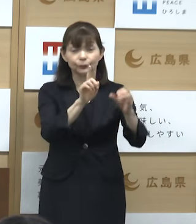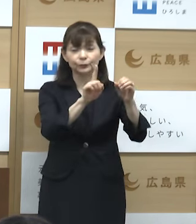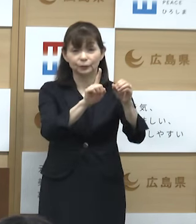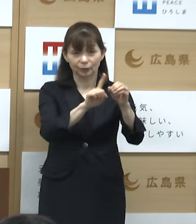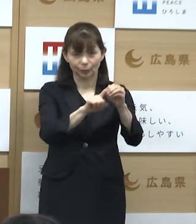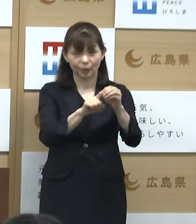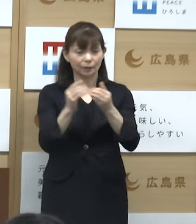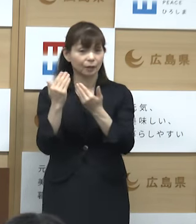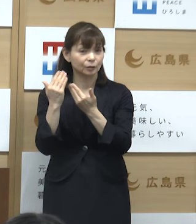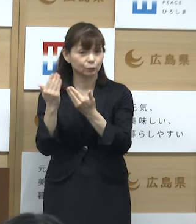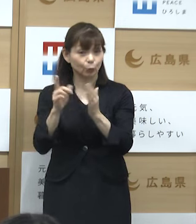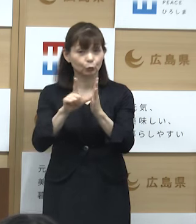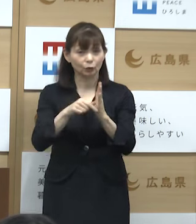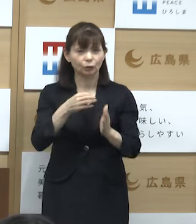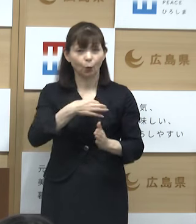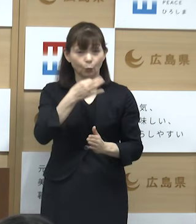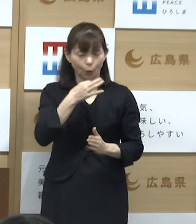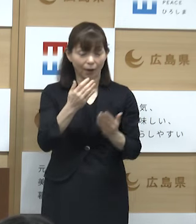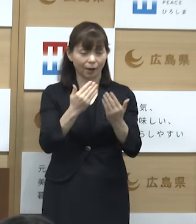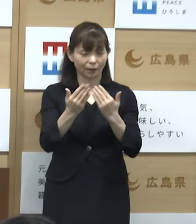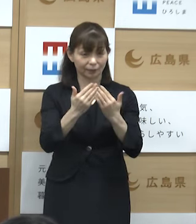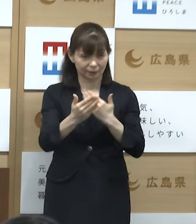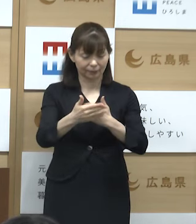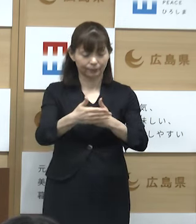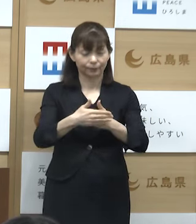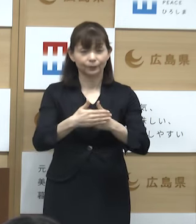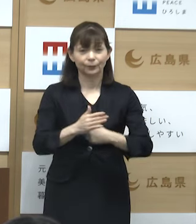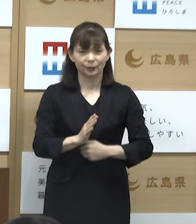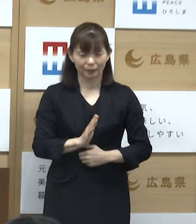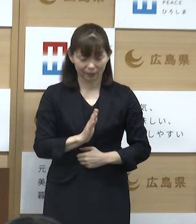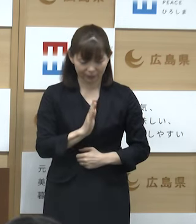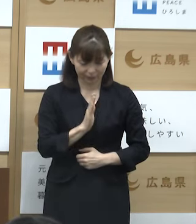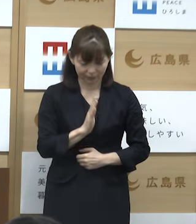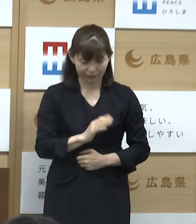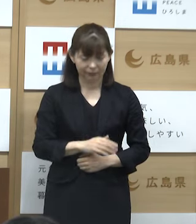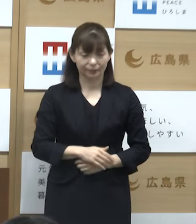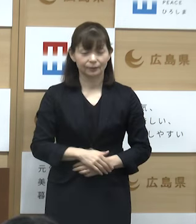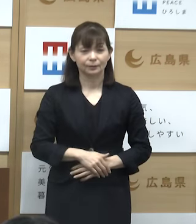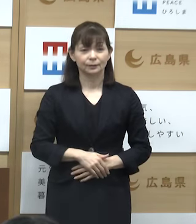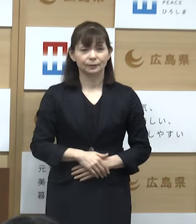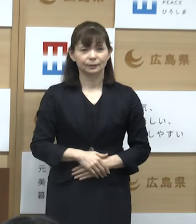質問ははっきりとおっしゃっていただきますようお願いします。